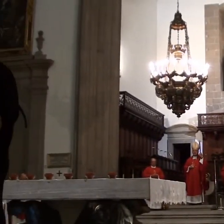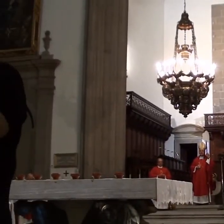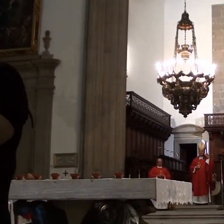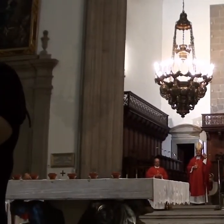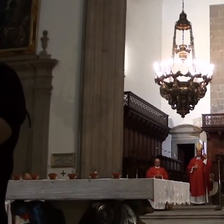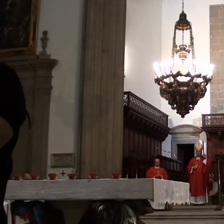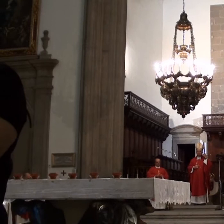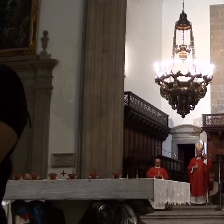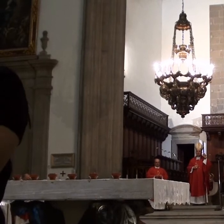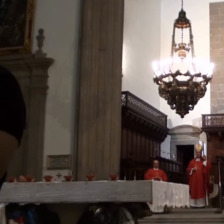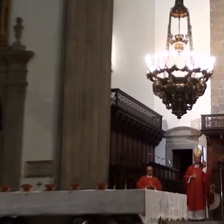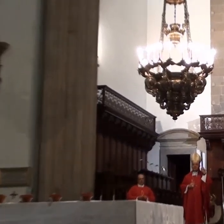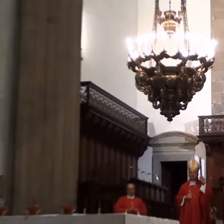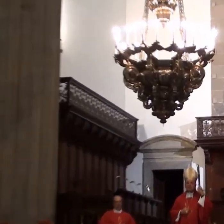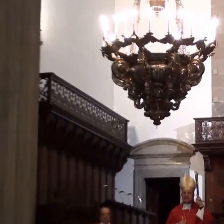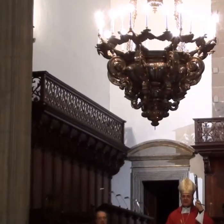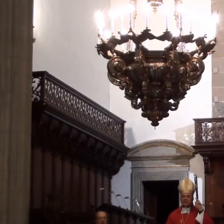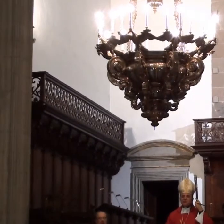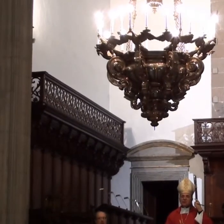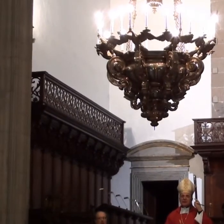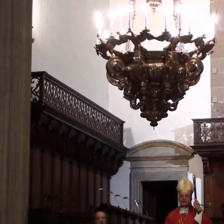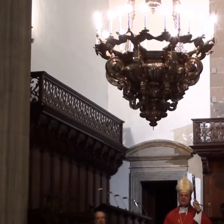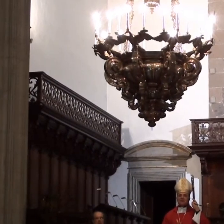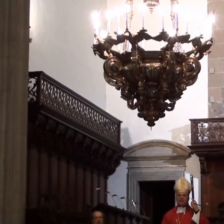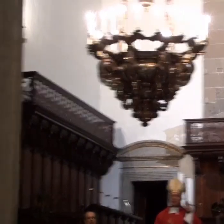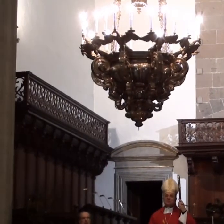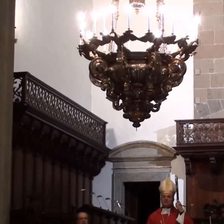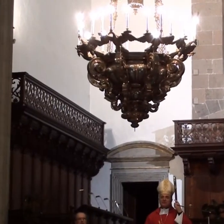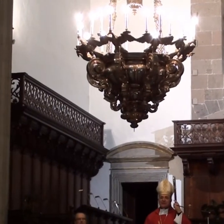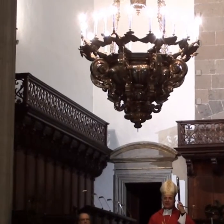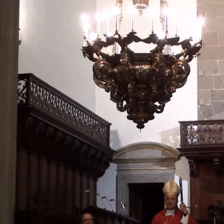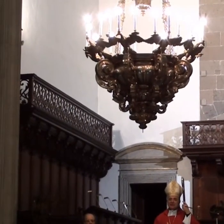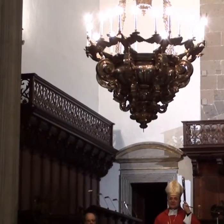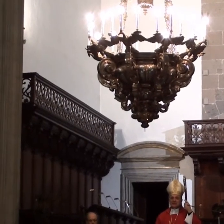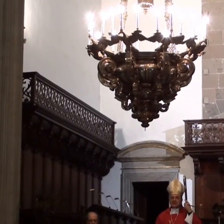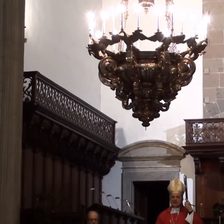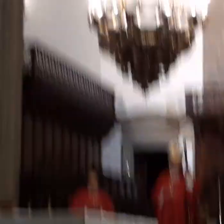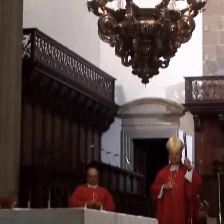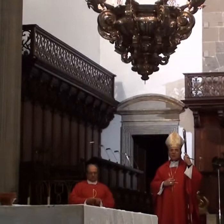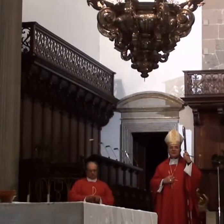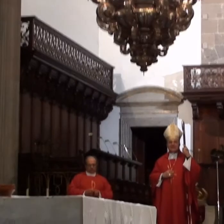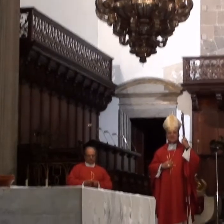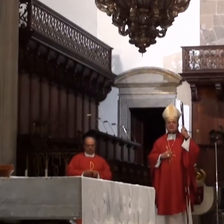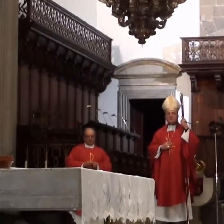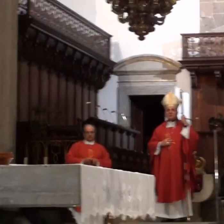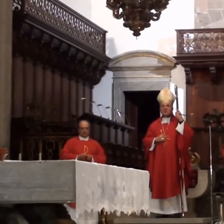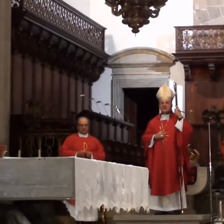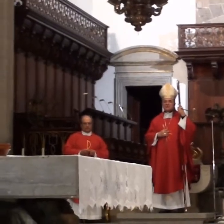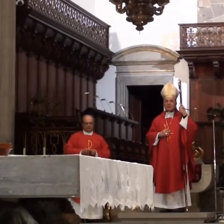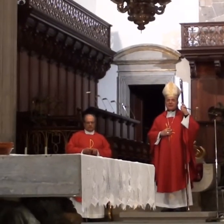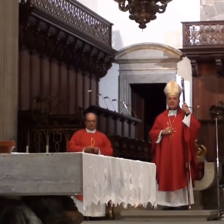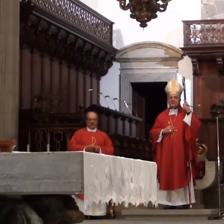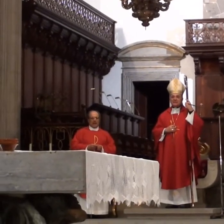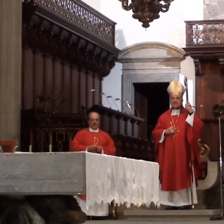ilumine su resto su rostro sobre vosotros y os conceda su favor el señor os bendiga